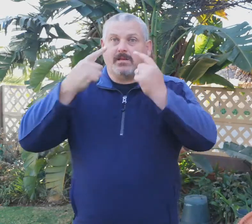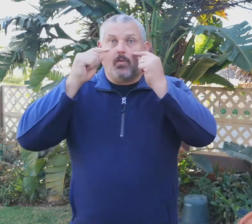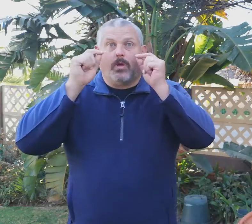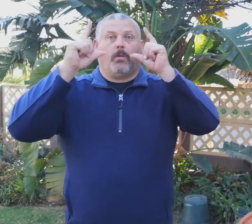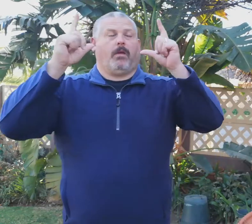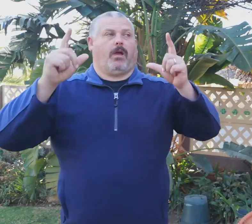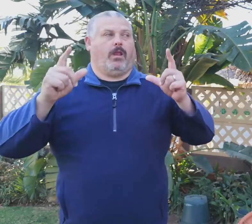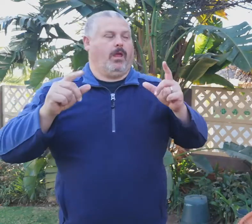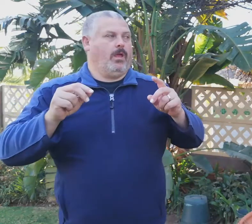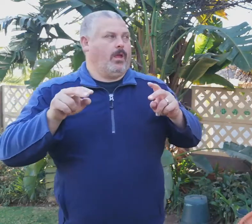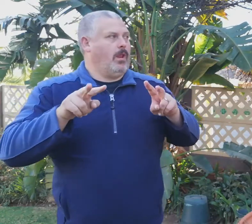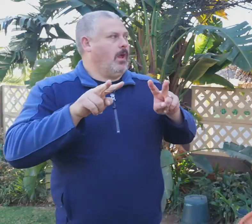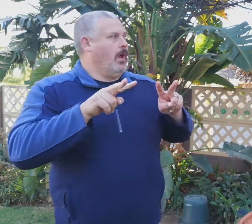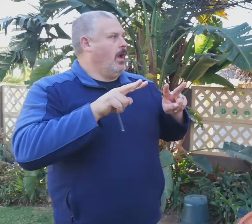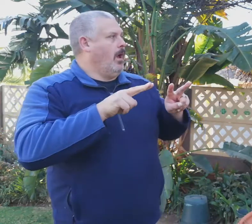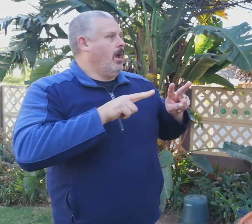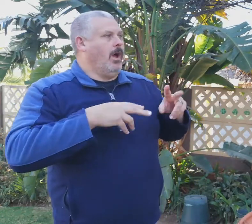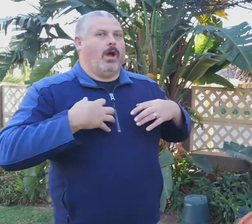sy oor tot gegaan.